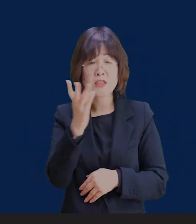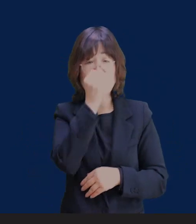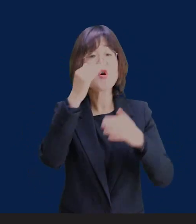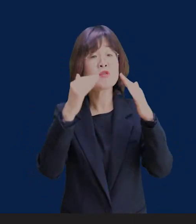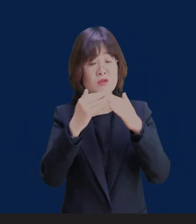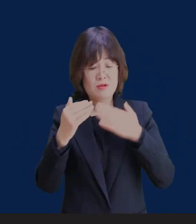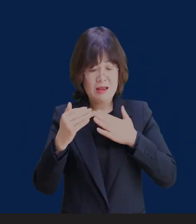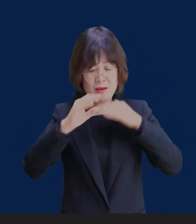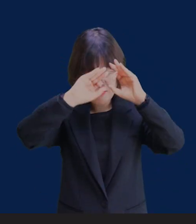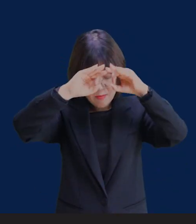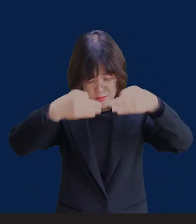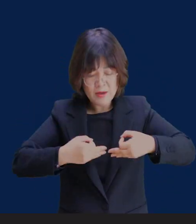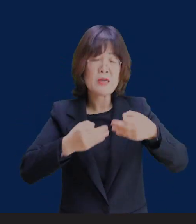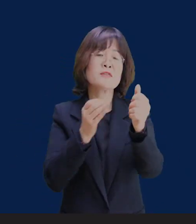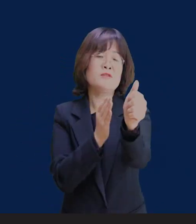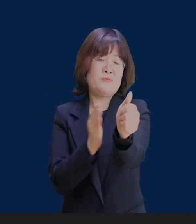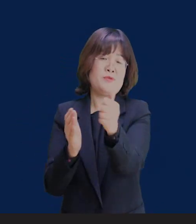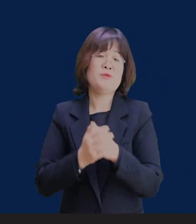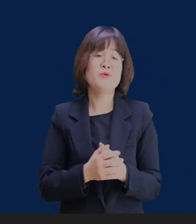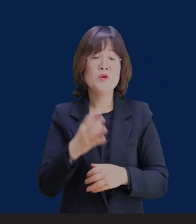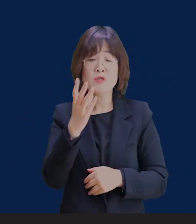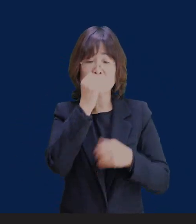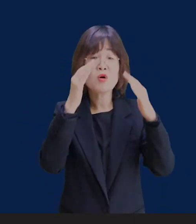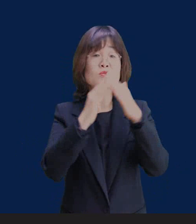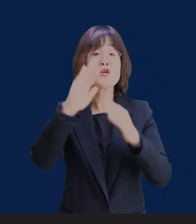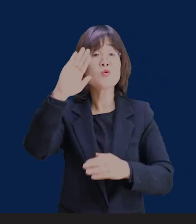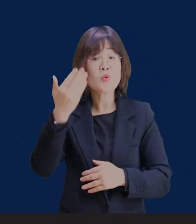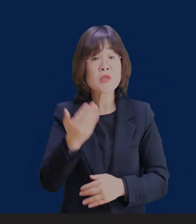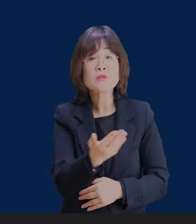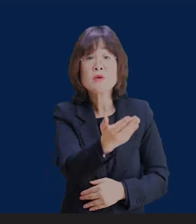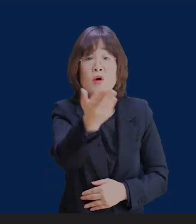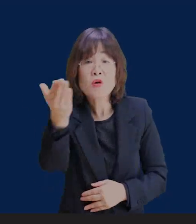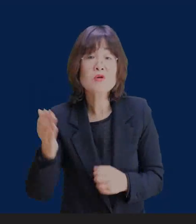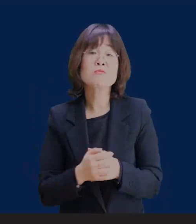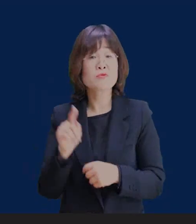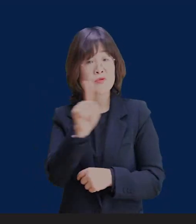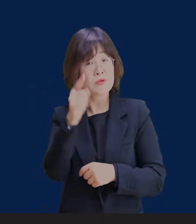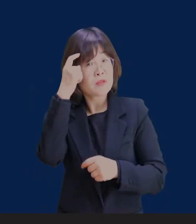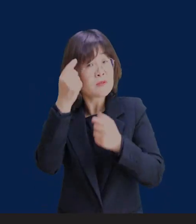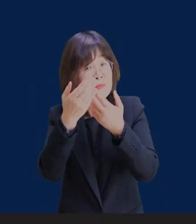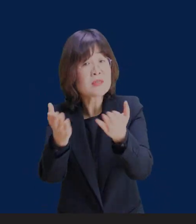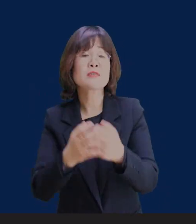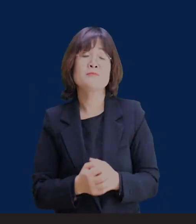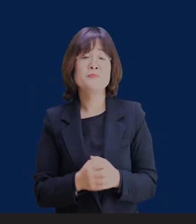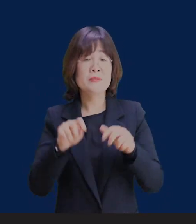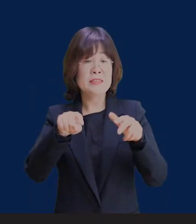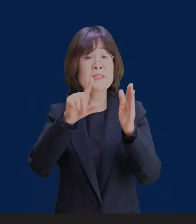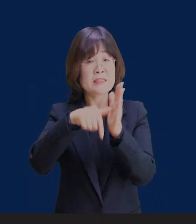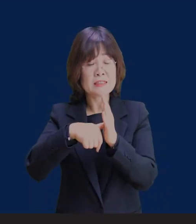그렇다면 우리의 성전은 어떻습니까? 성전된 여러분은